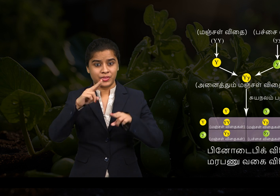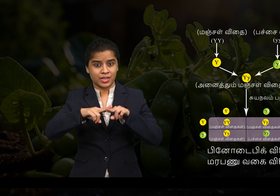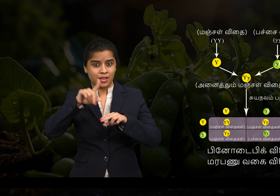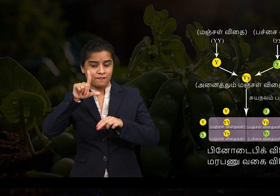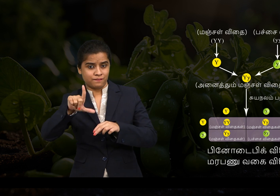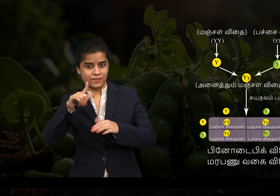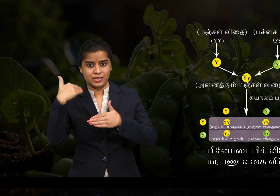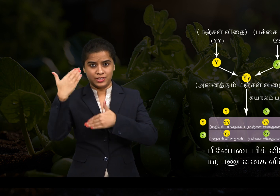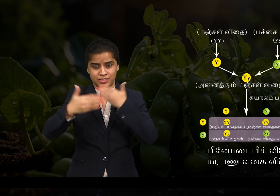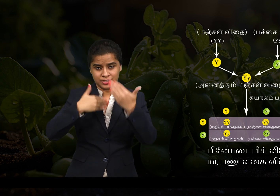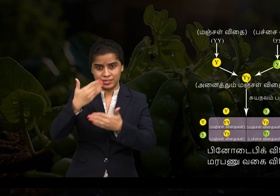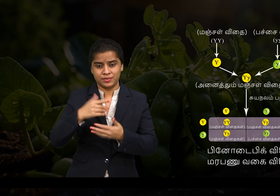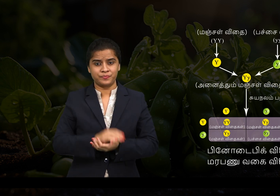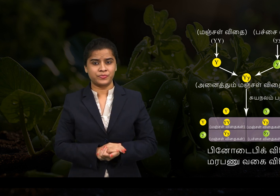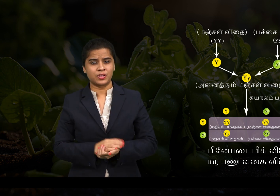F1 தலைமுறையில்